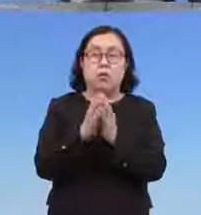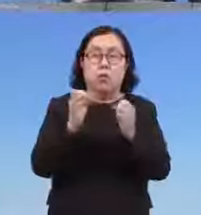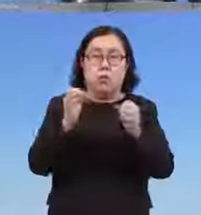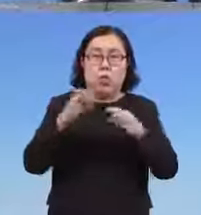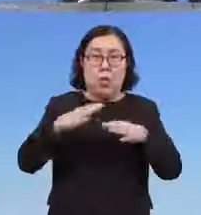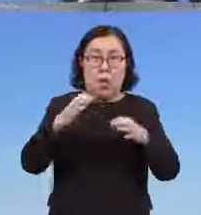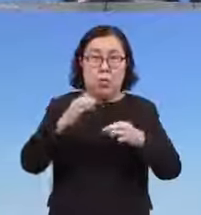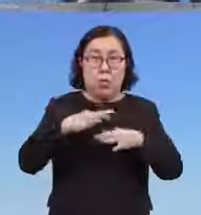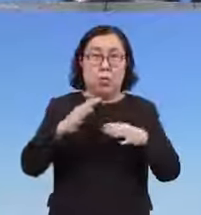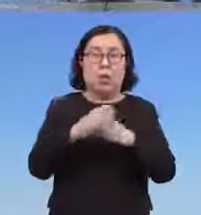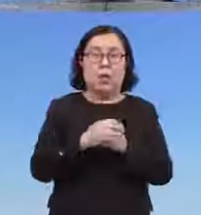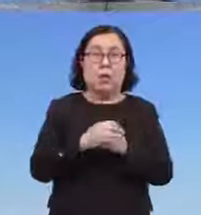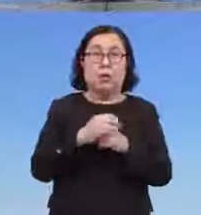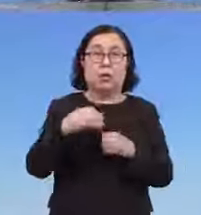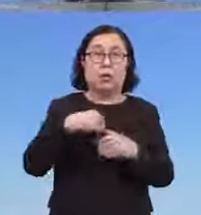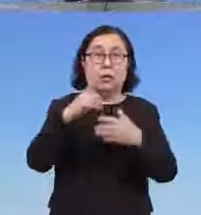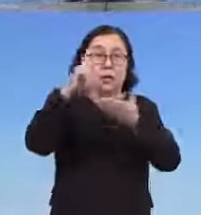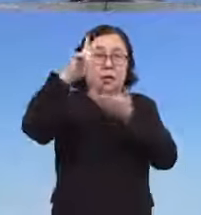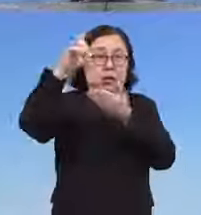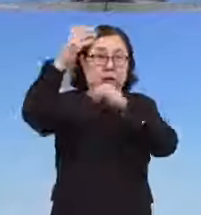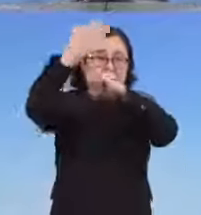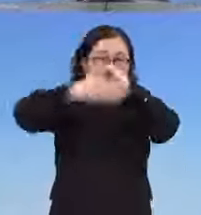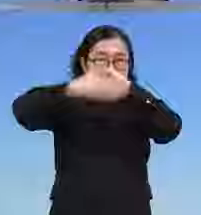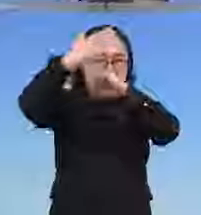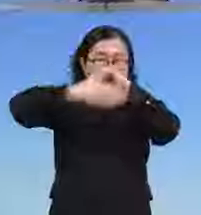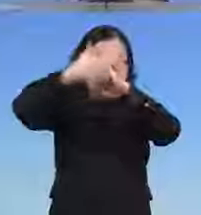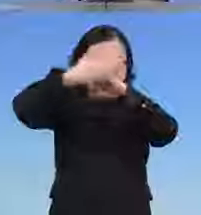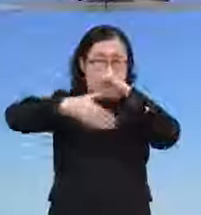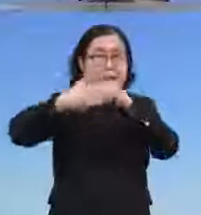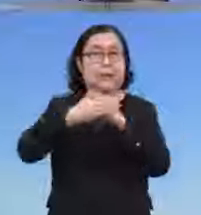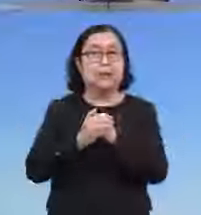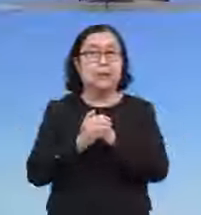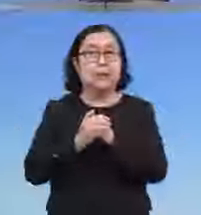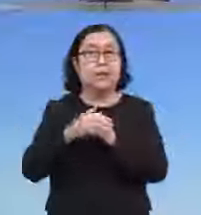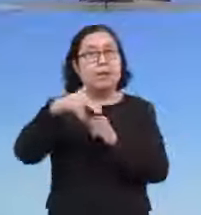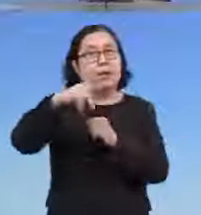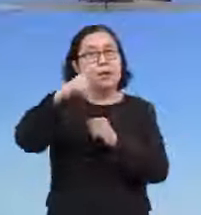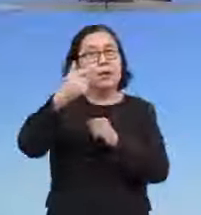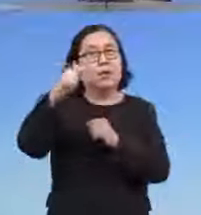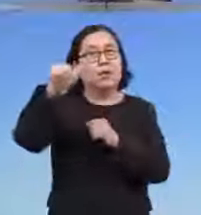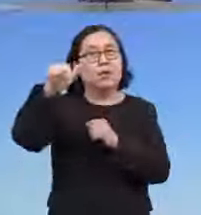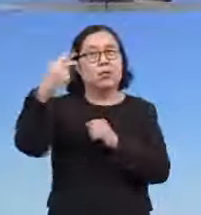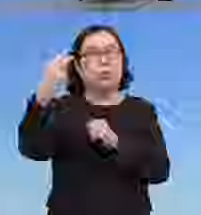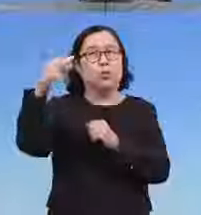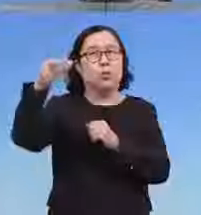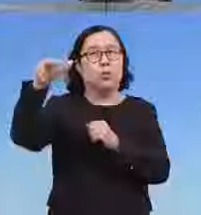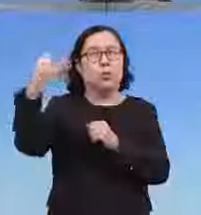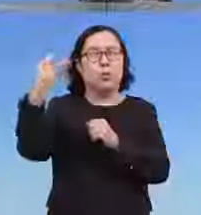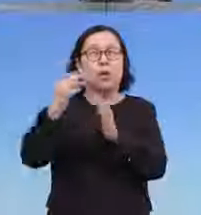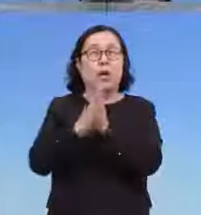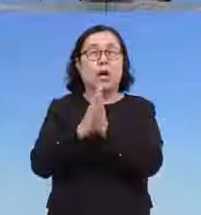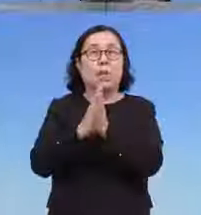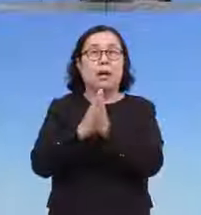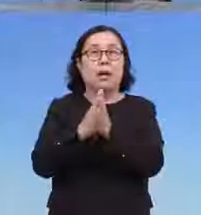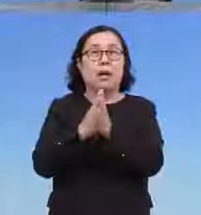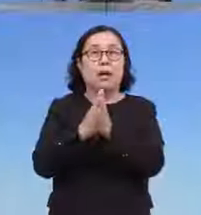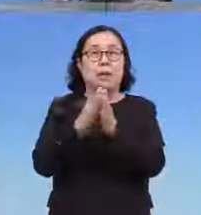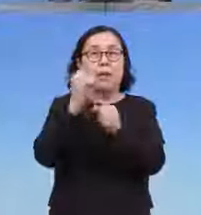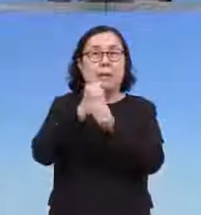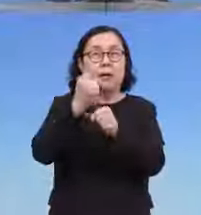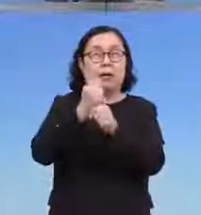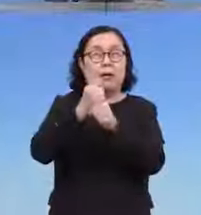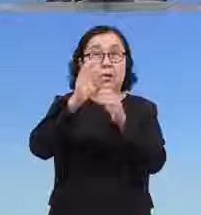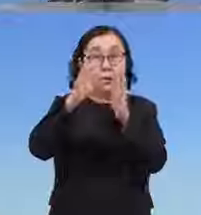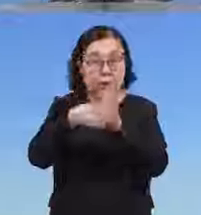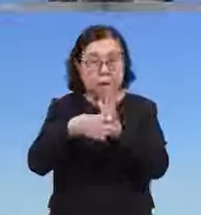바꾸는 사진이에요. 그 사진을 보고 있으니까 그게 아마 전교조가 태동되던 그때의 혼란스러운 것